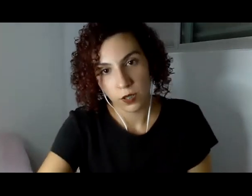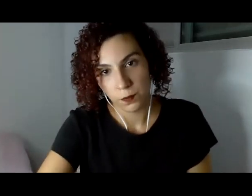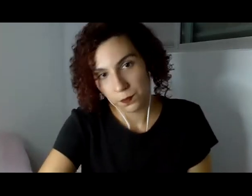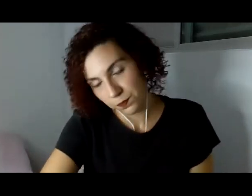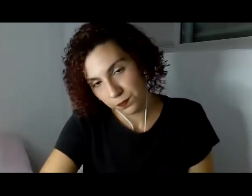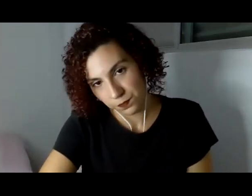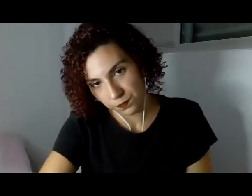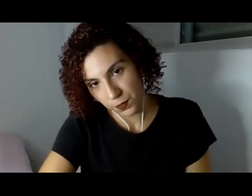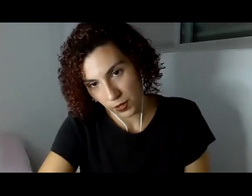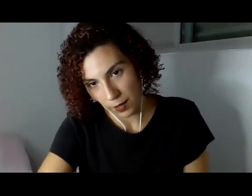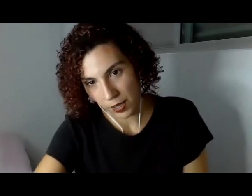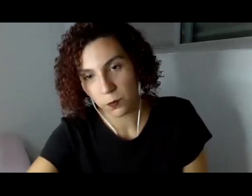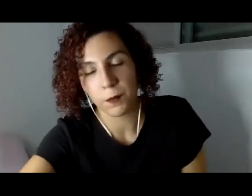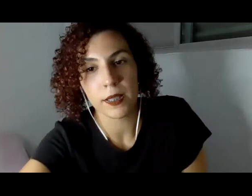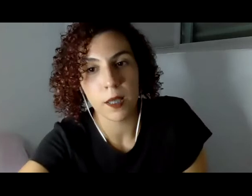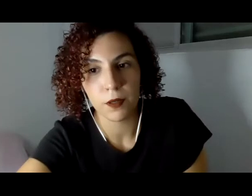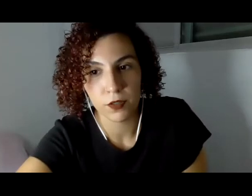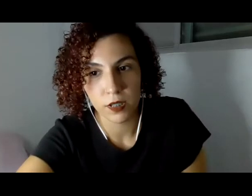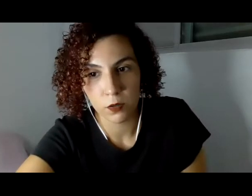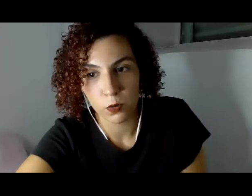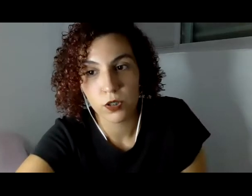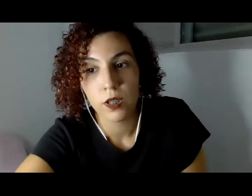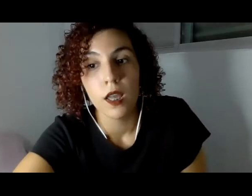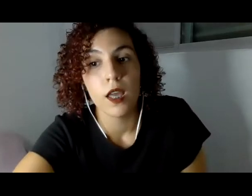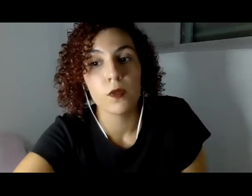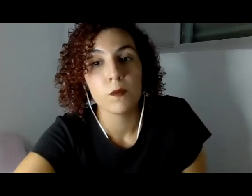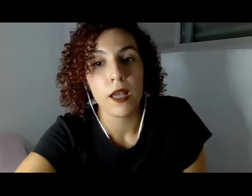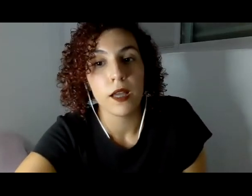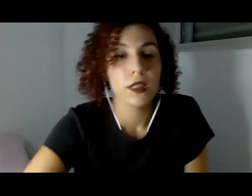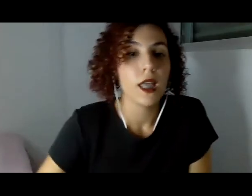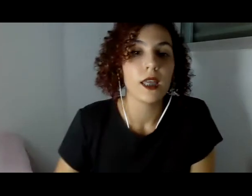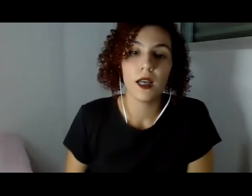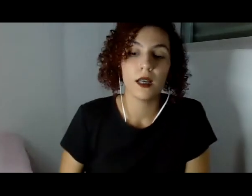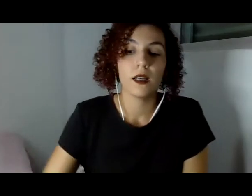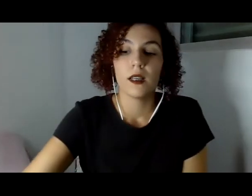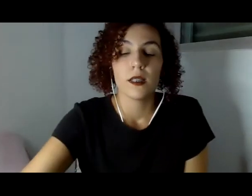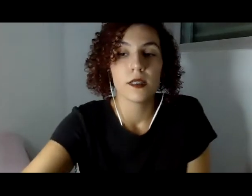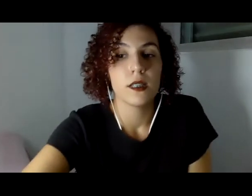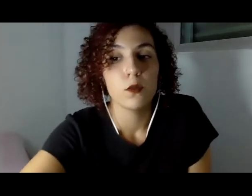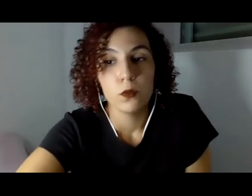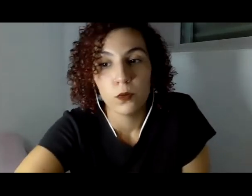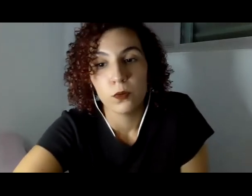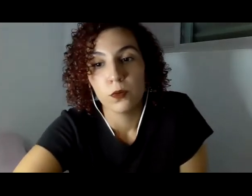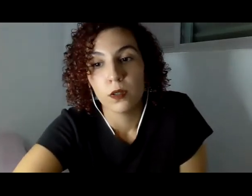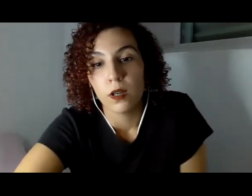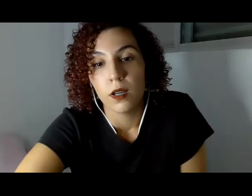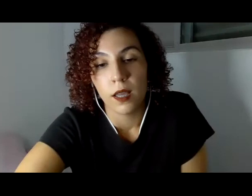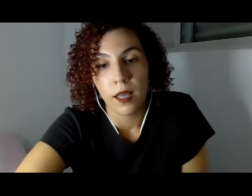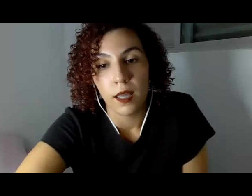isso que eu tinha programado para passar para vocês hoje. Eu espero que tenha